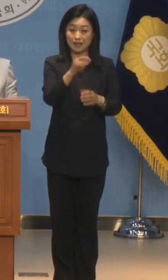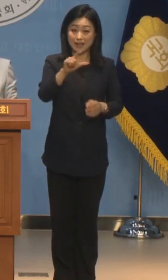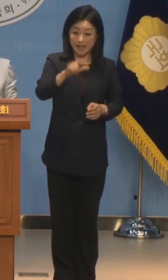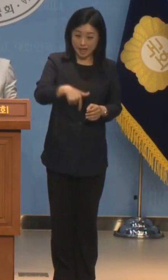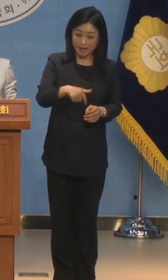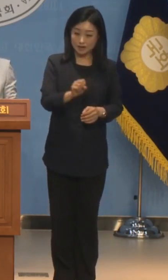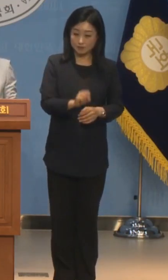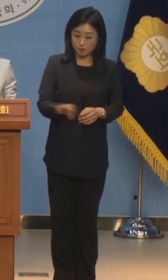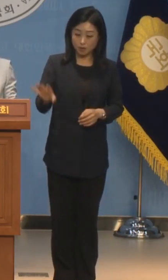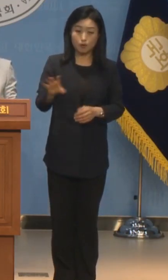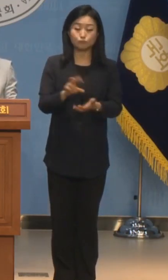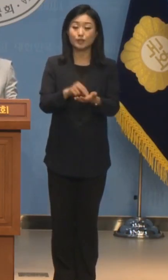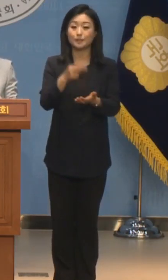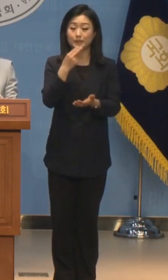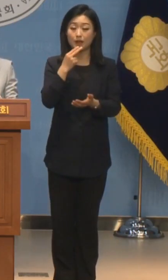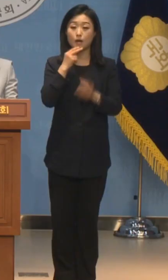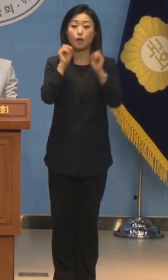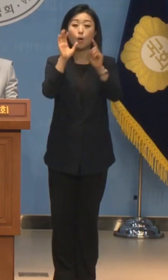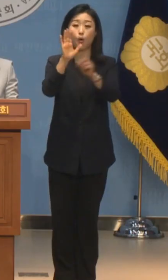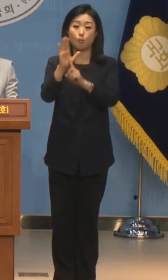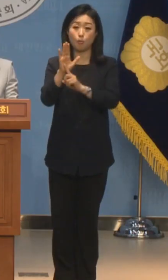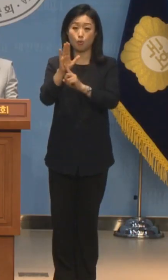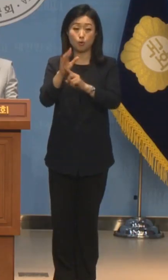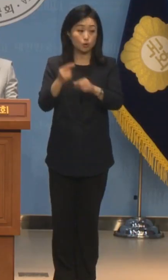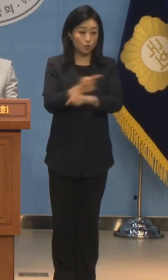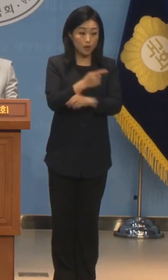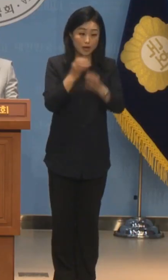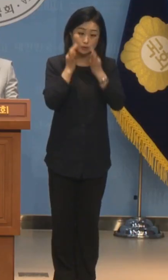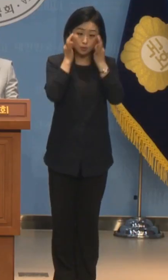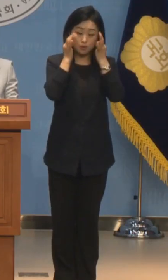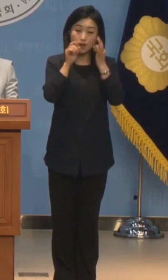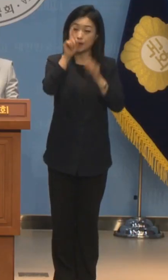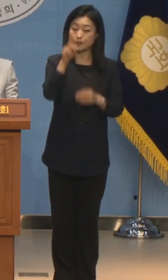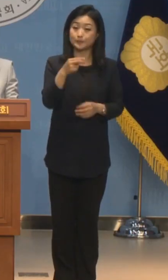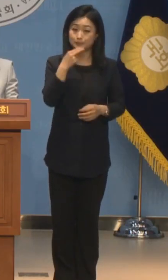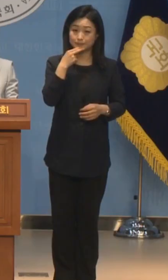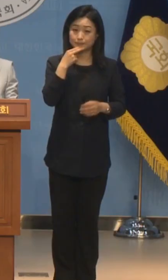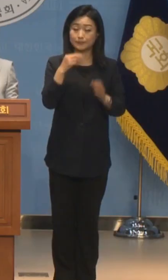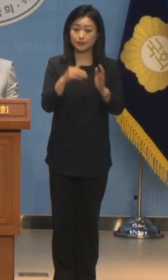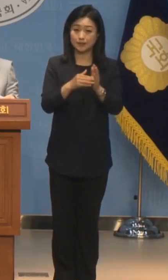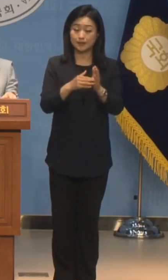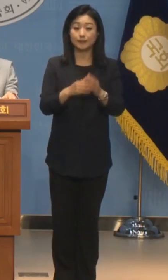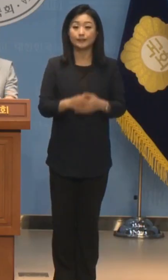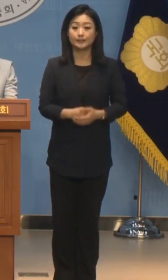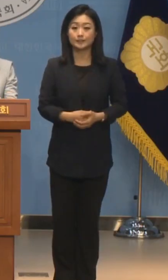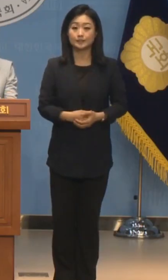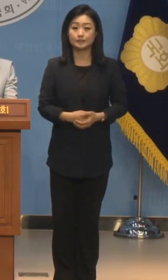안전하다는 홍보 말고 아무런 노력도 하지 않았습니다